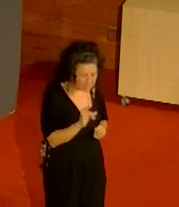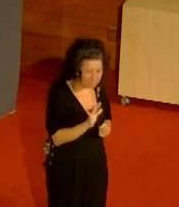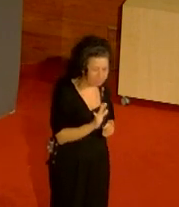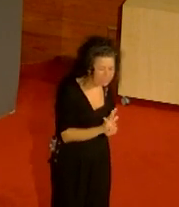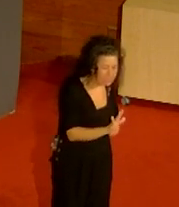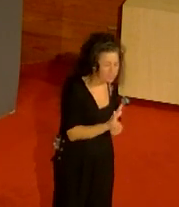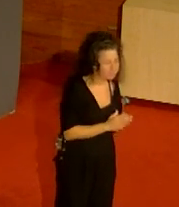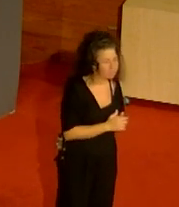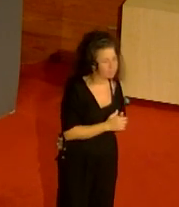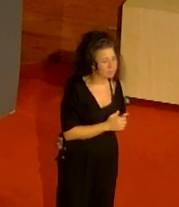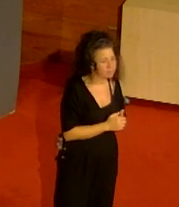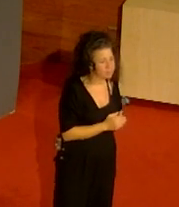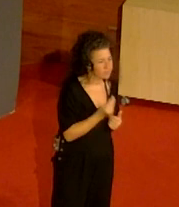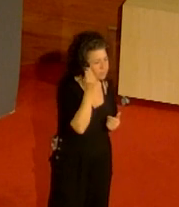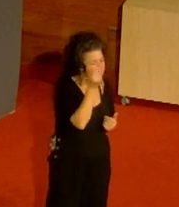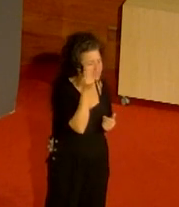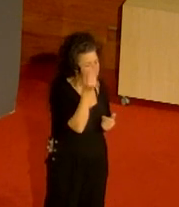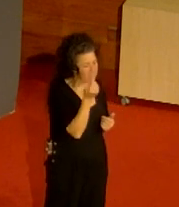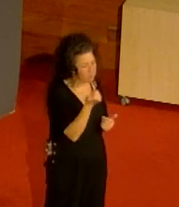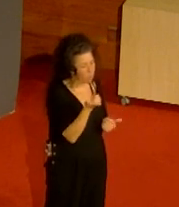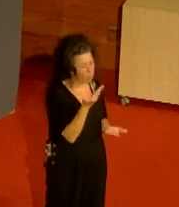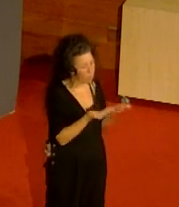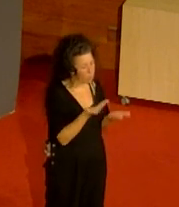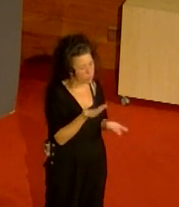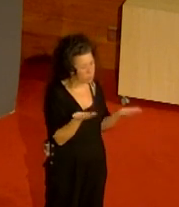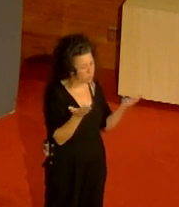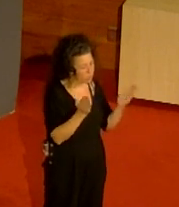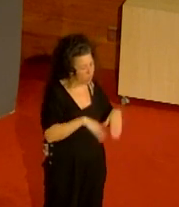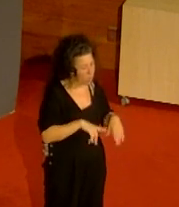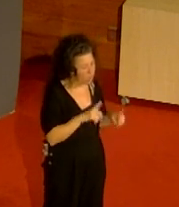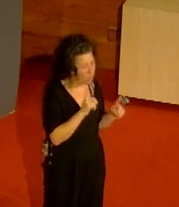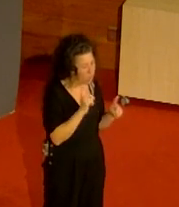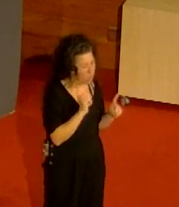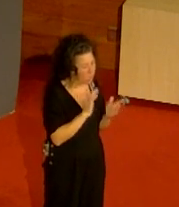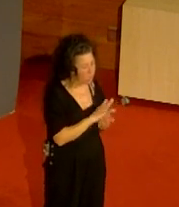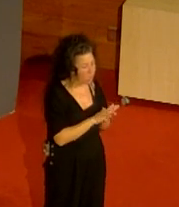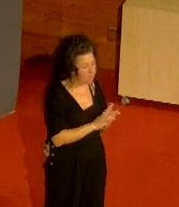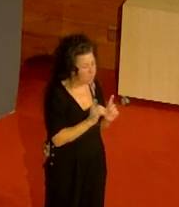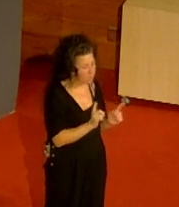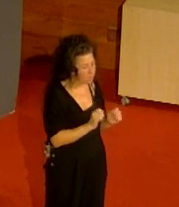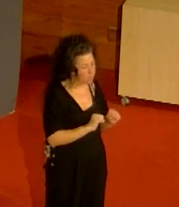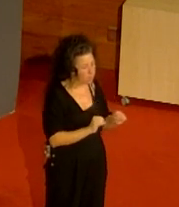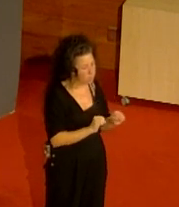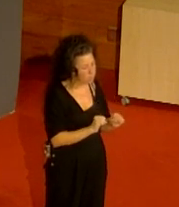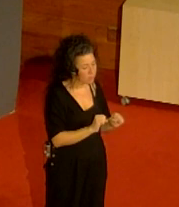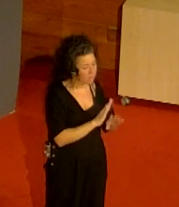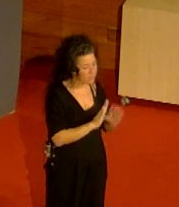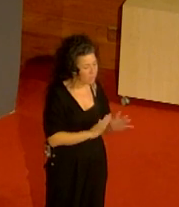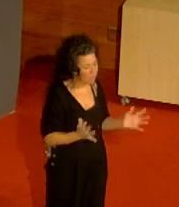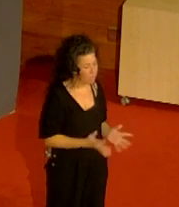bueno, creo que era un poco injusto, ¿no? Hablar siempre... Estaba fomentando determinados estereotipos,